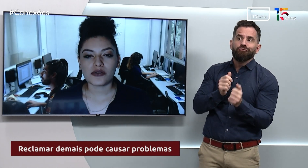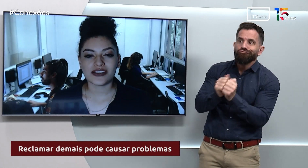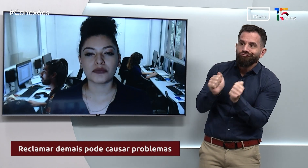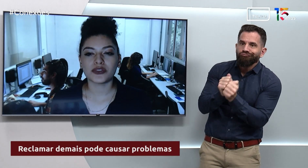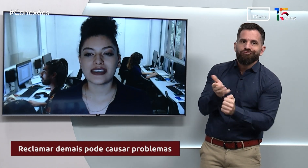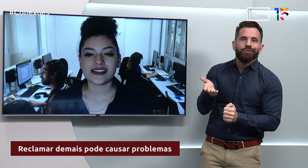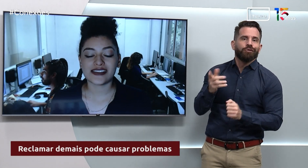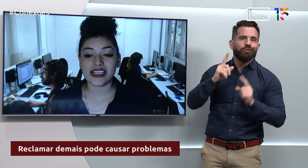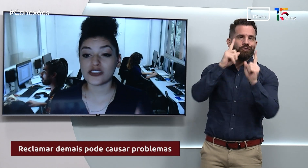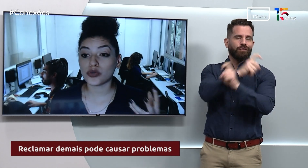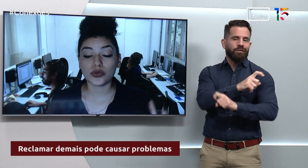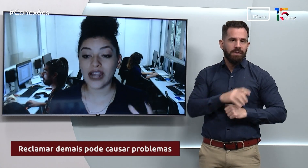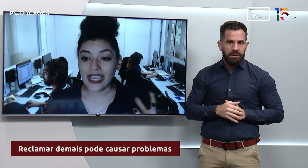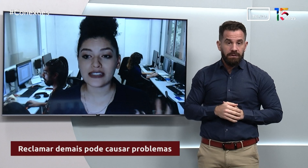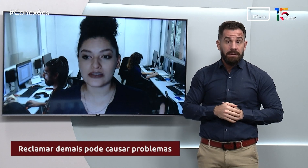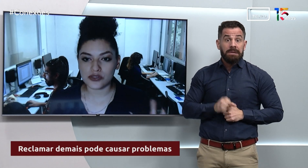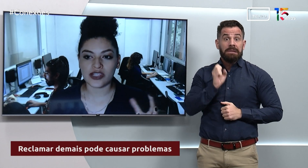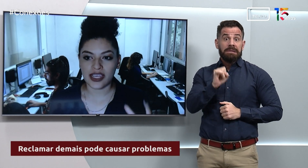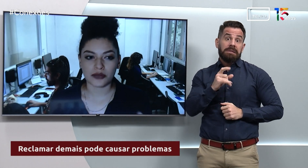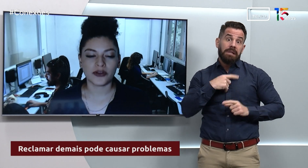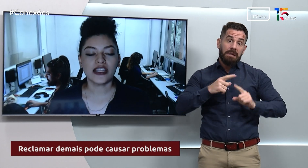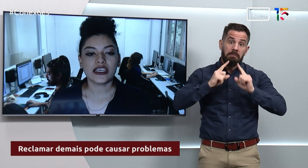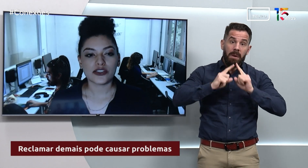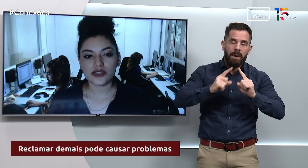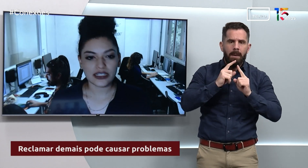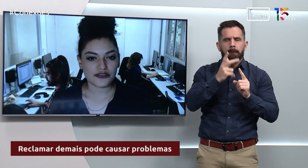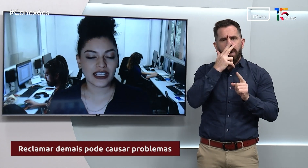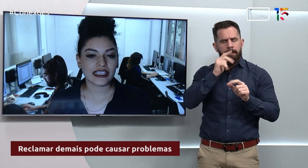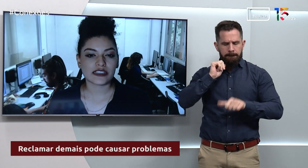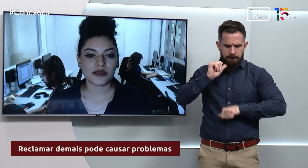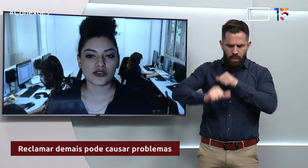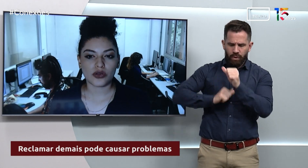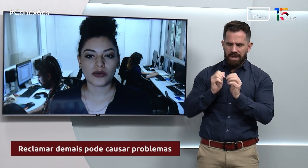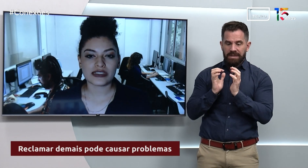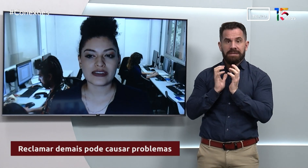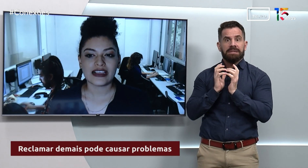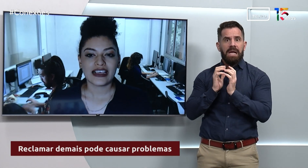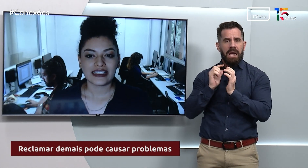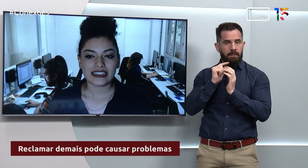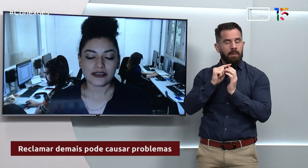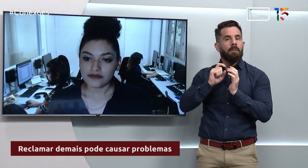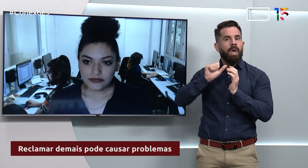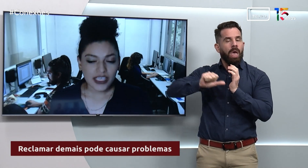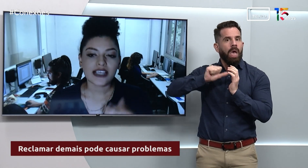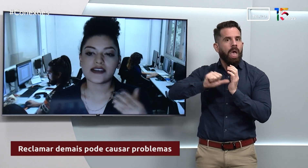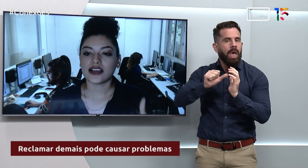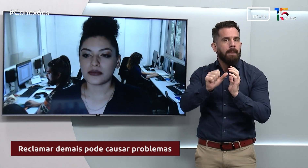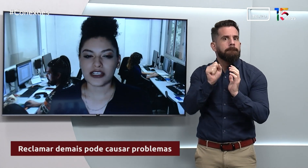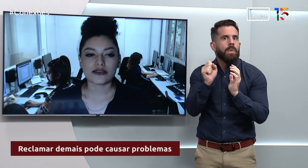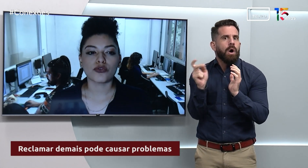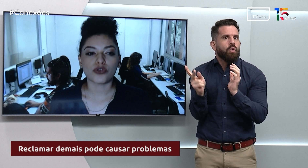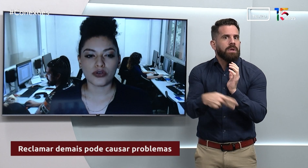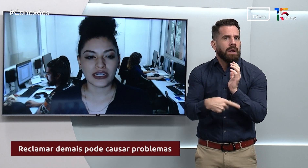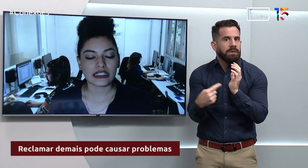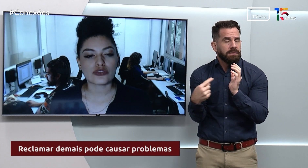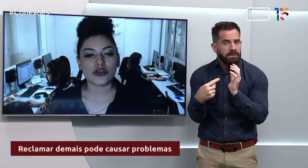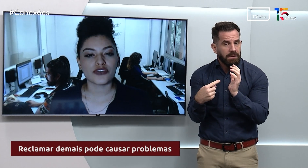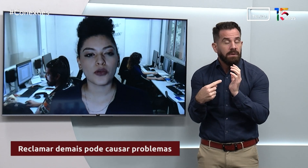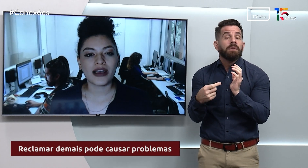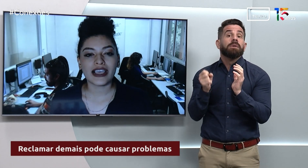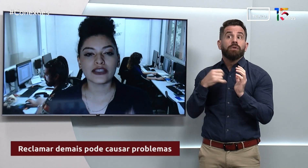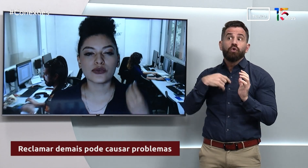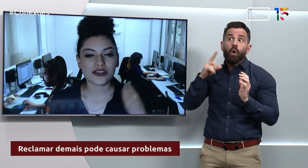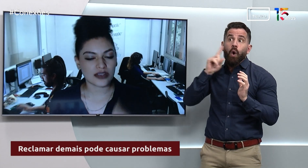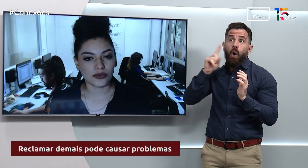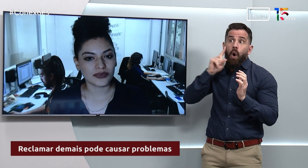pode causar mudanças estruturais no cérebro. Isso significa que as pessoas que têm essa reclamação crônica sofrem